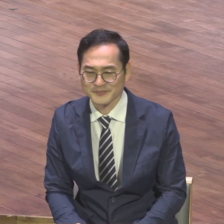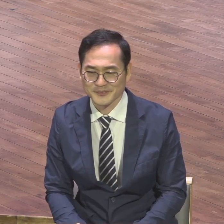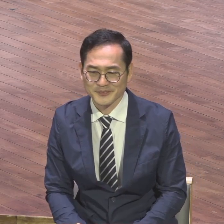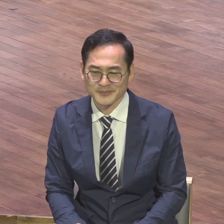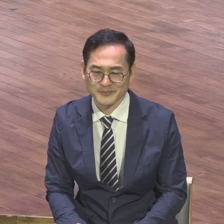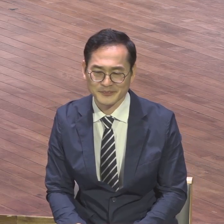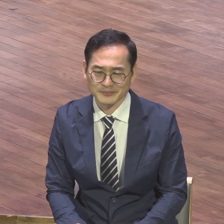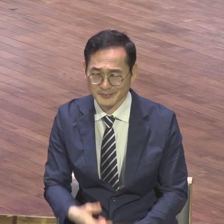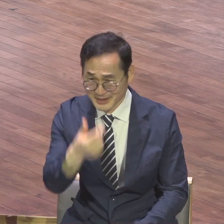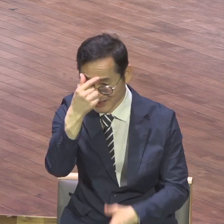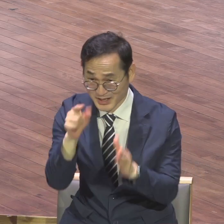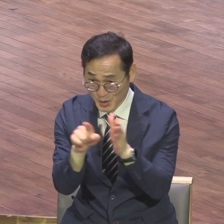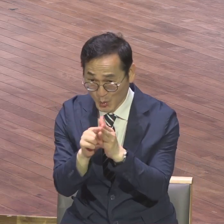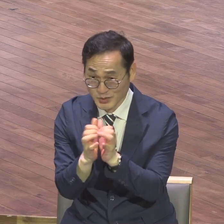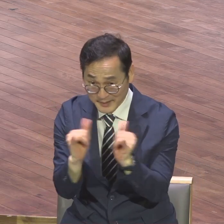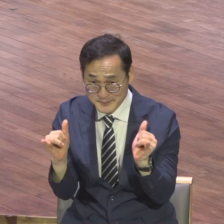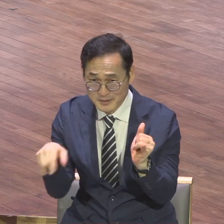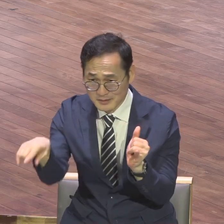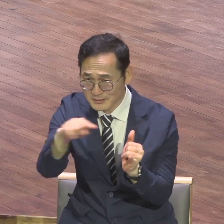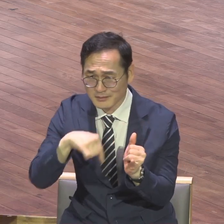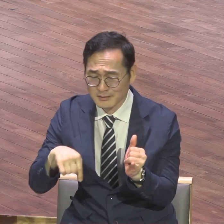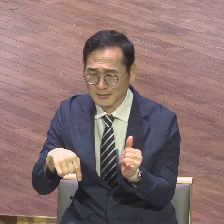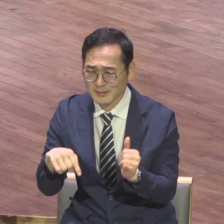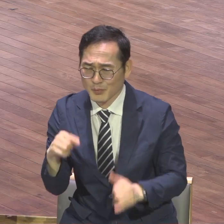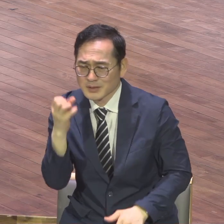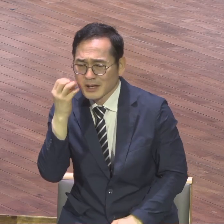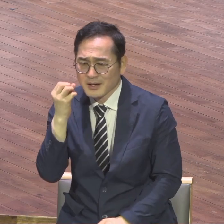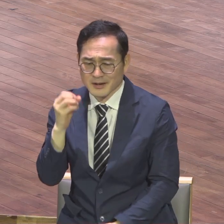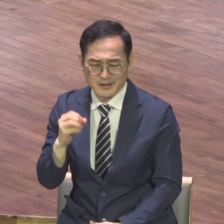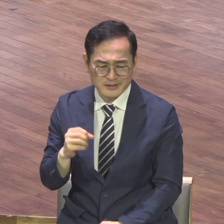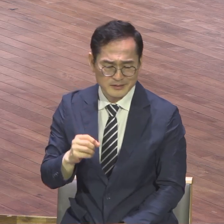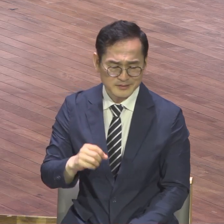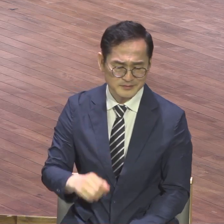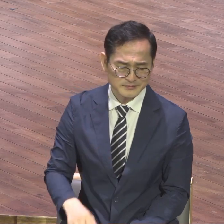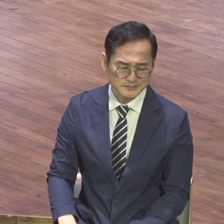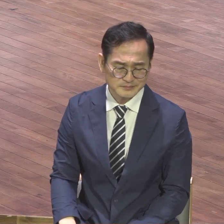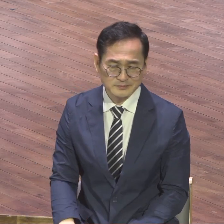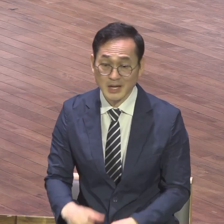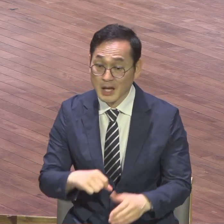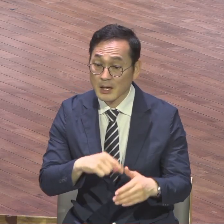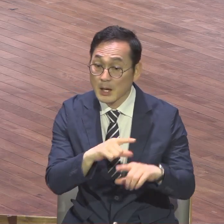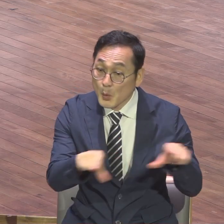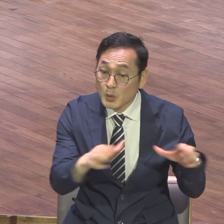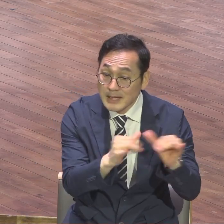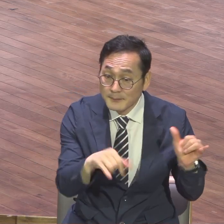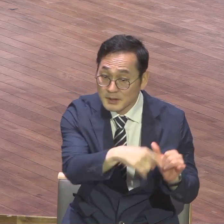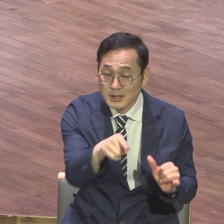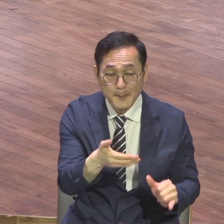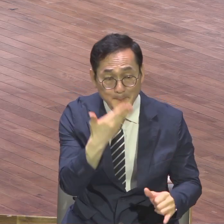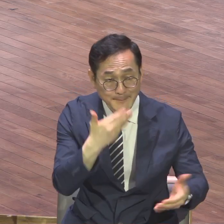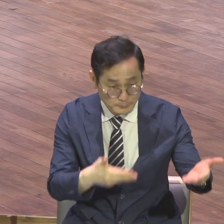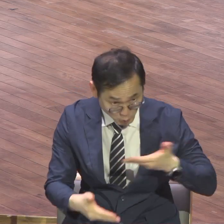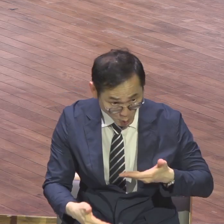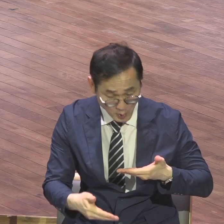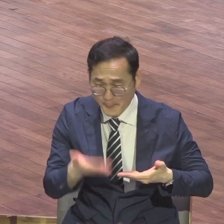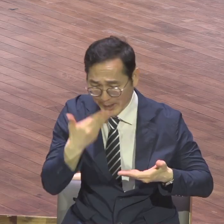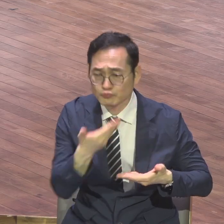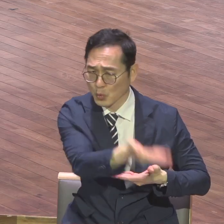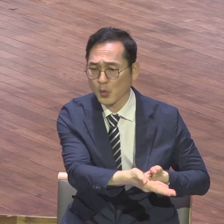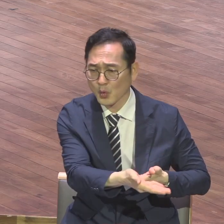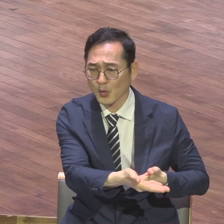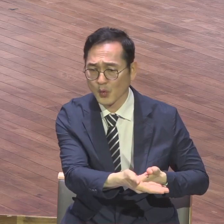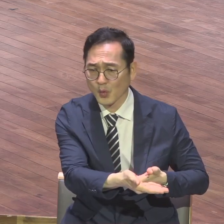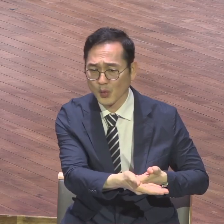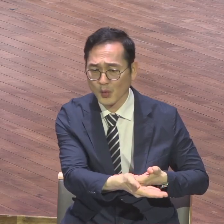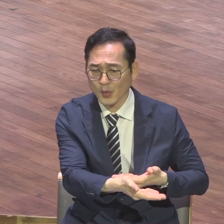기독교인들이 참 희한해요. 외부 사람들은요 밖에 사람들 밥 한번 삽니다. 그게 관계예요. 관계 한번 삽니다.